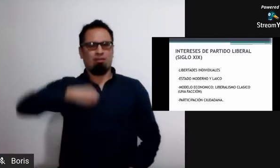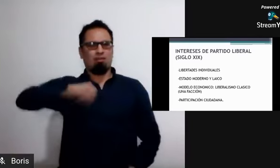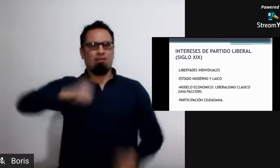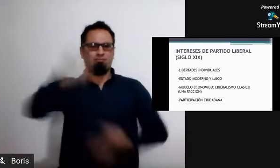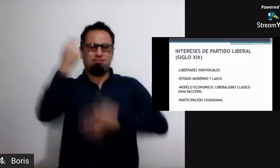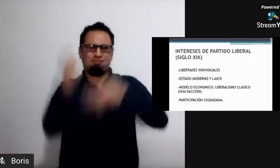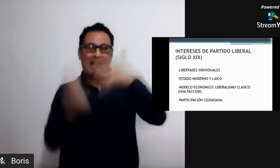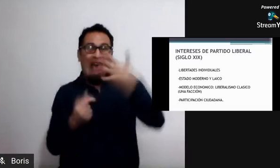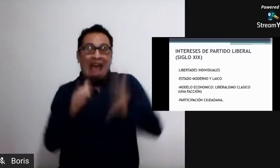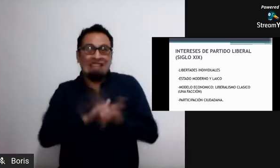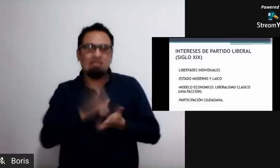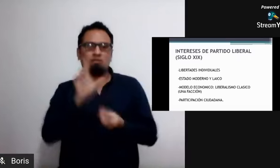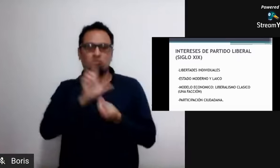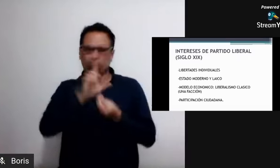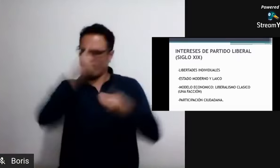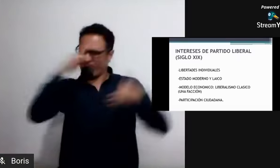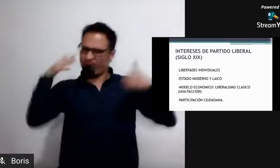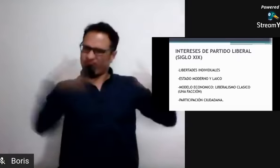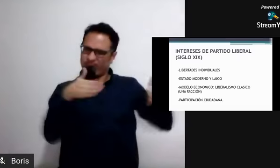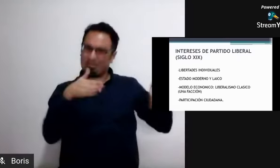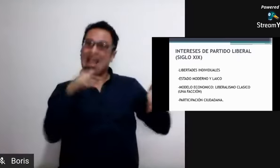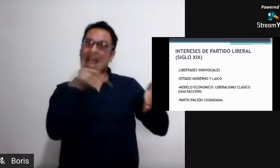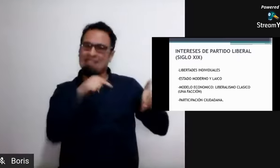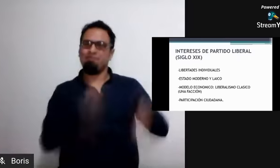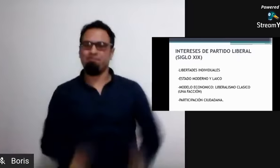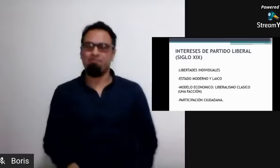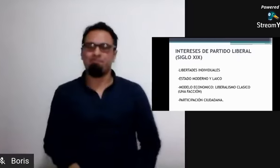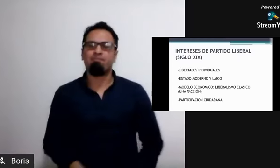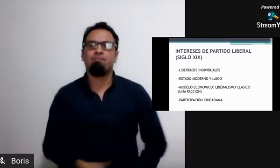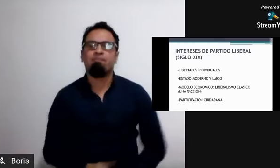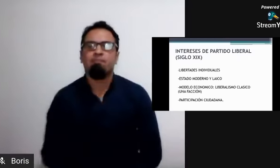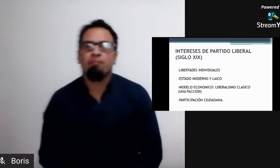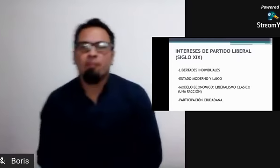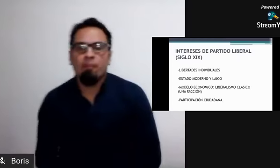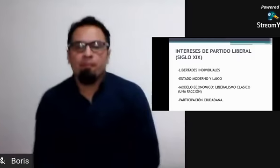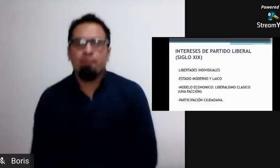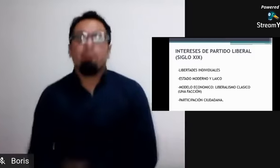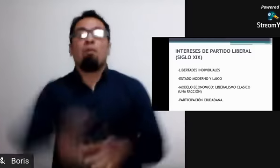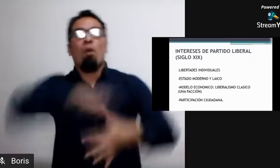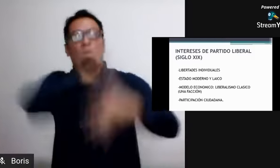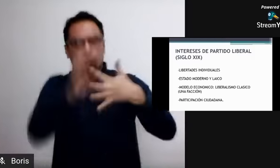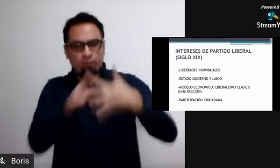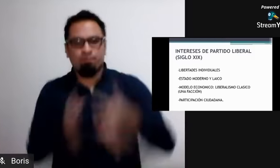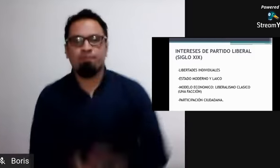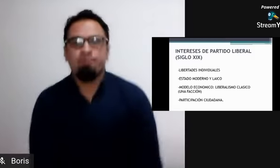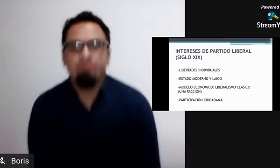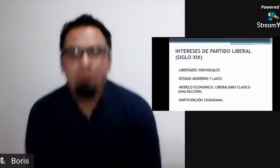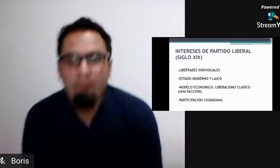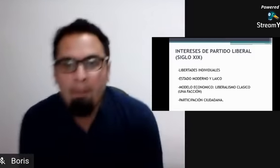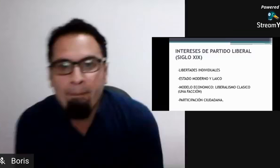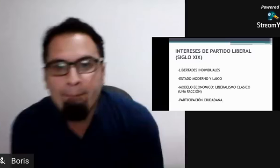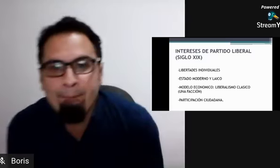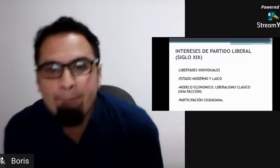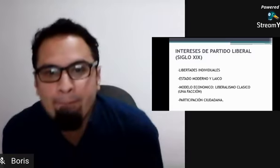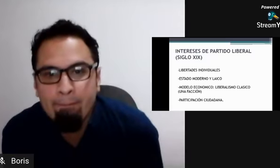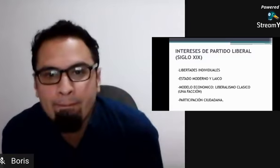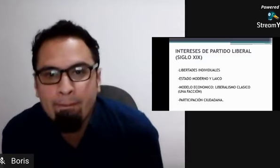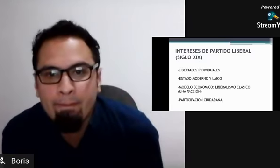un contrato, tener un negocio, establecer un intercambio comercial, todo eso era